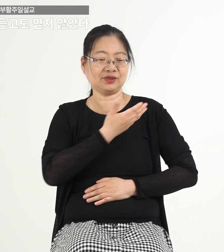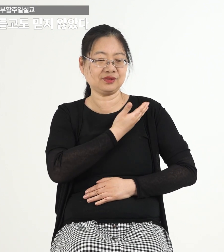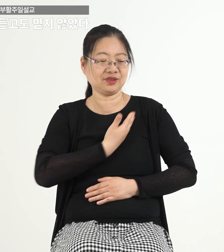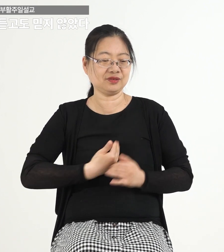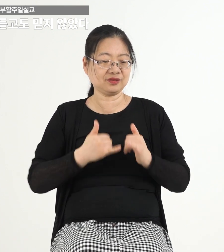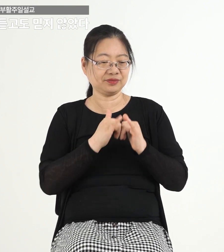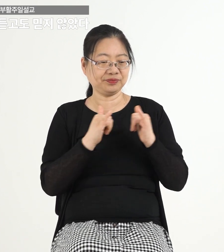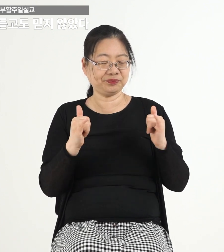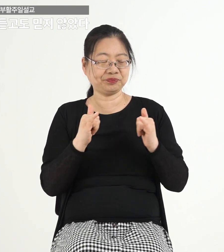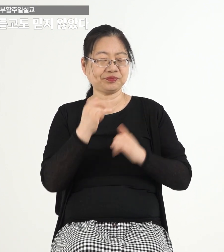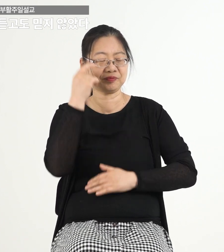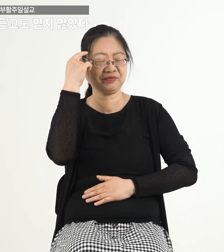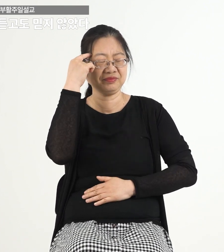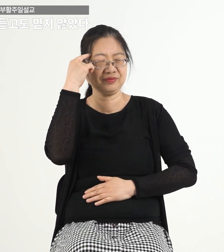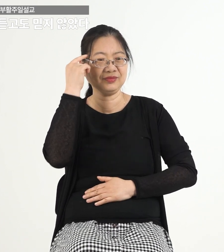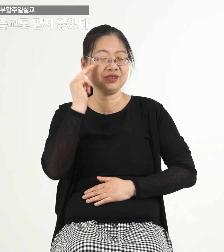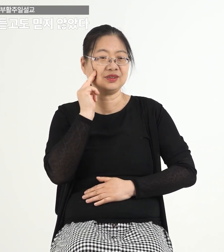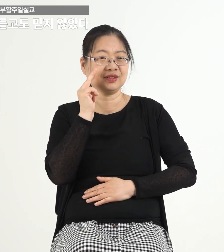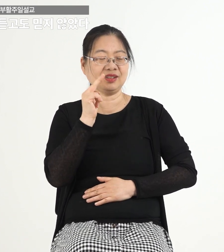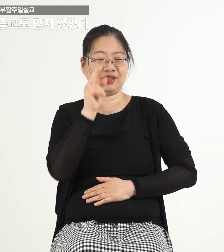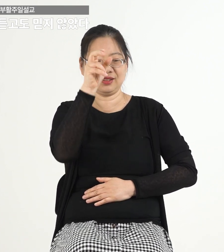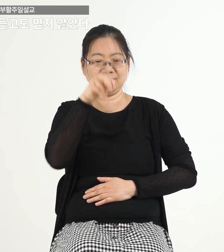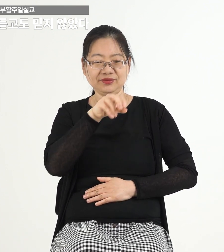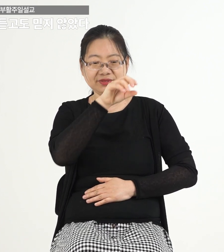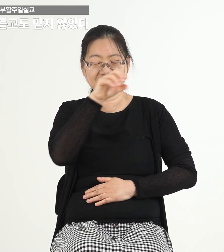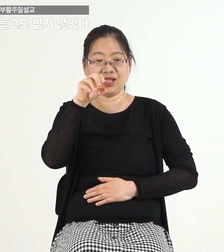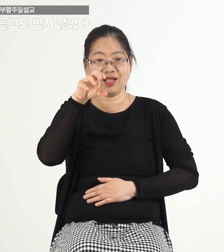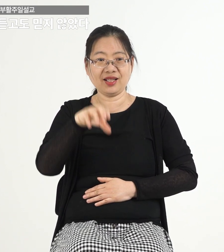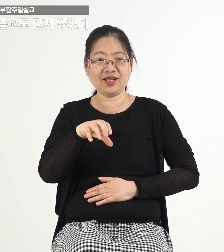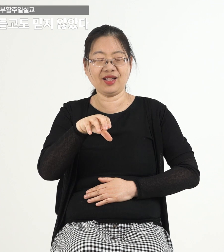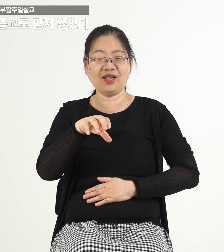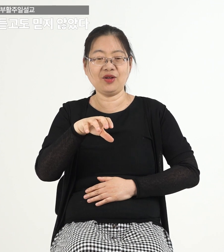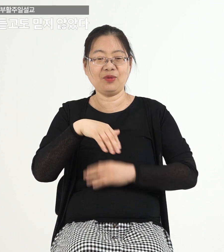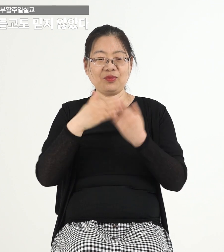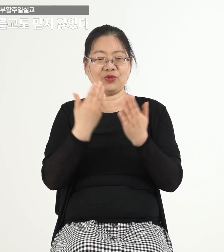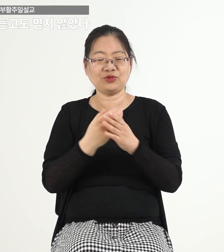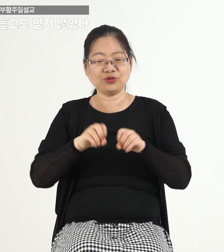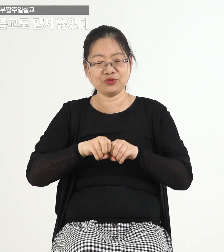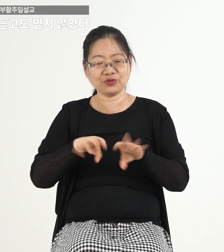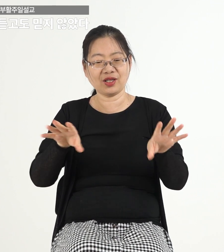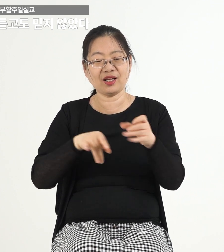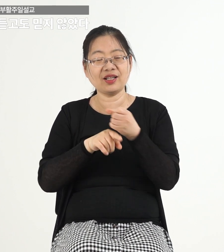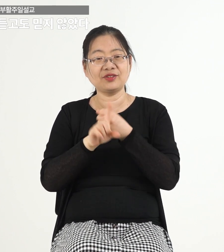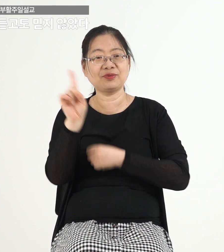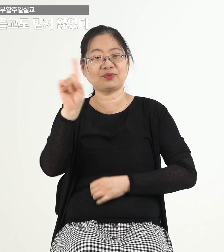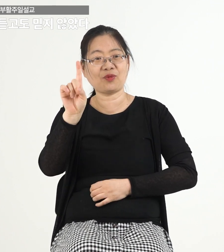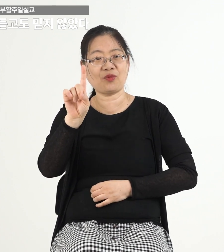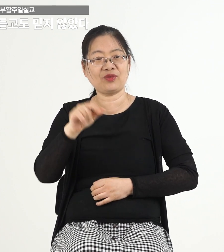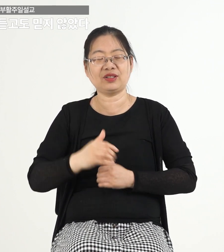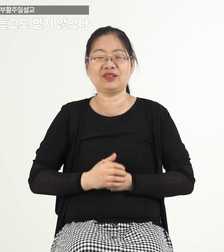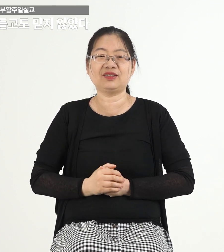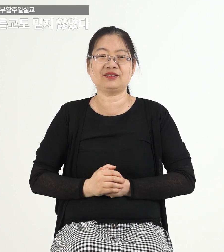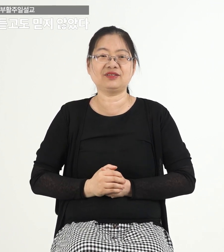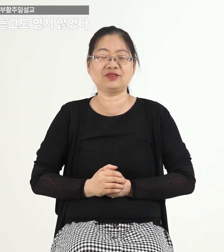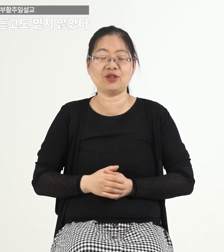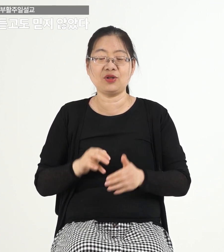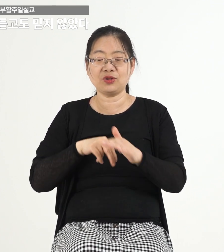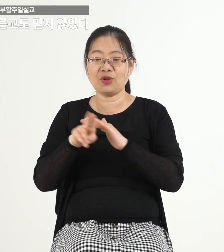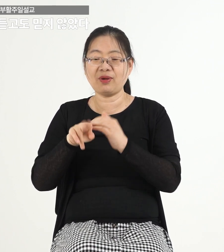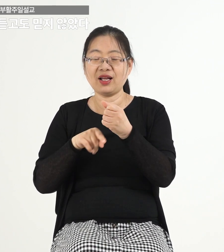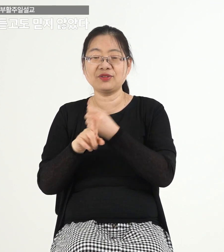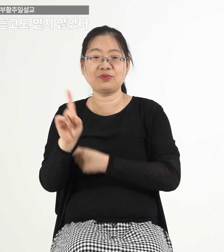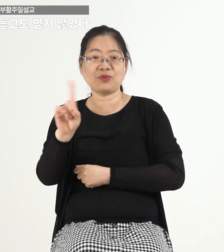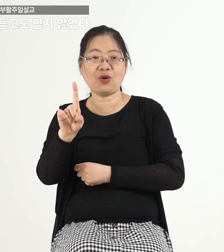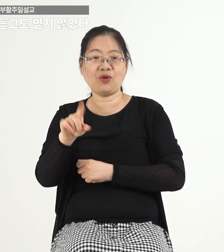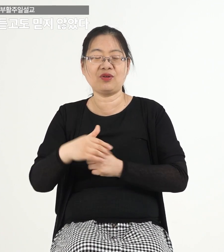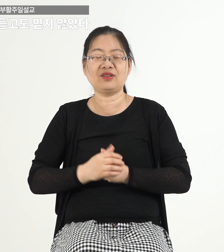제자들은 왜 그 참혹한 십자가의 현장에서 다 뿔뿔이 도망가고 말았는가? 왜 도망갔을까요?